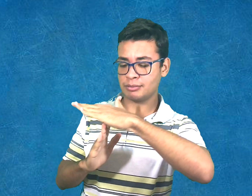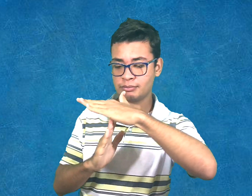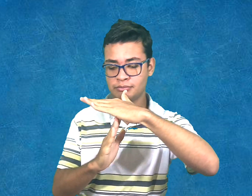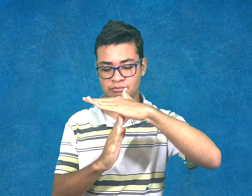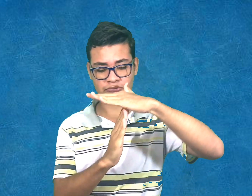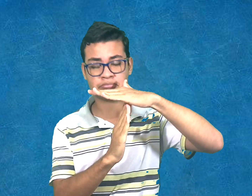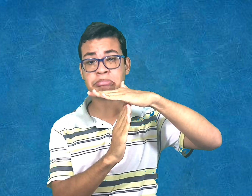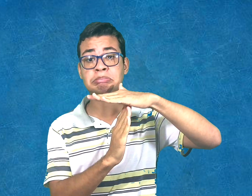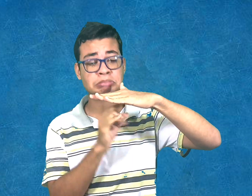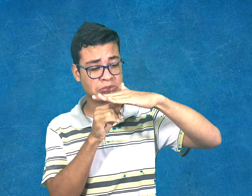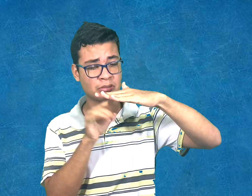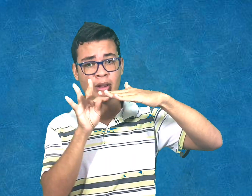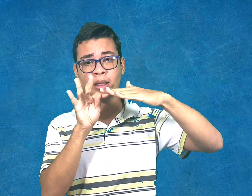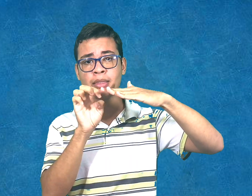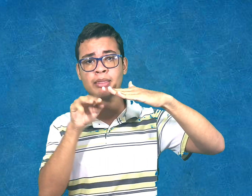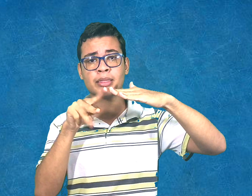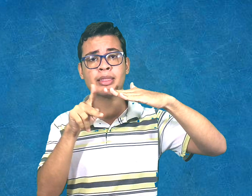Tempo. Como que eu escreveria esse sinal?